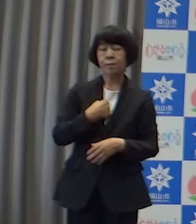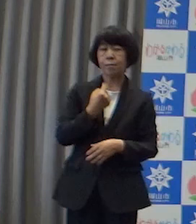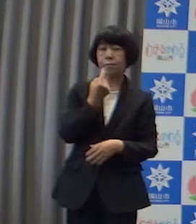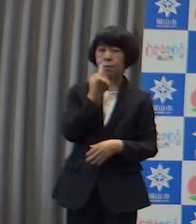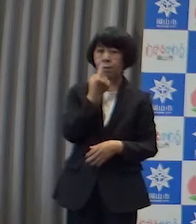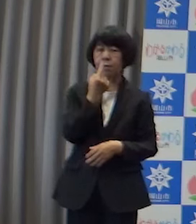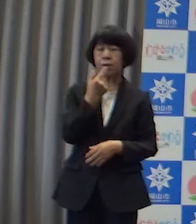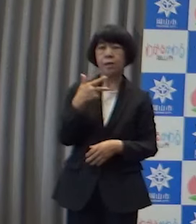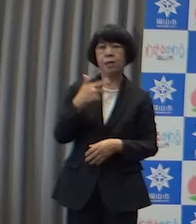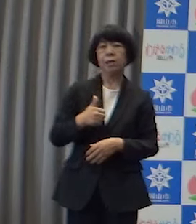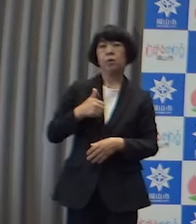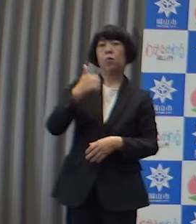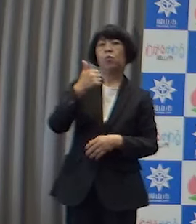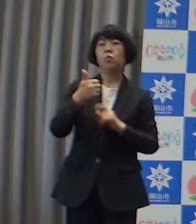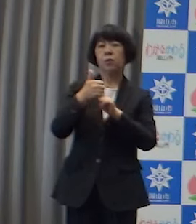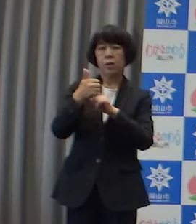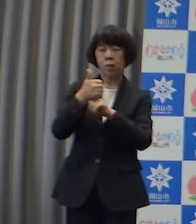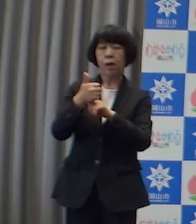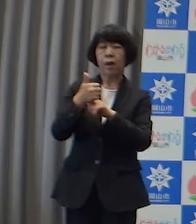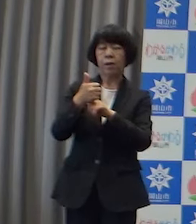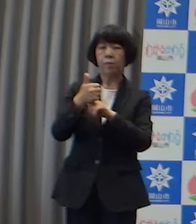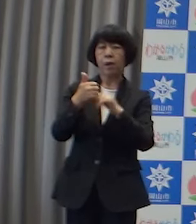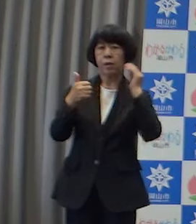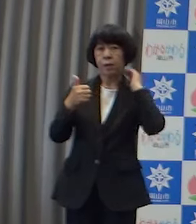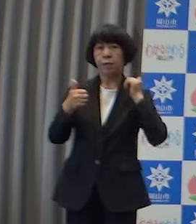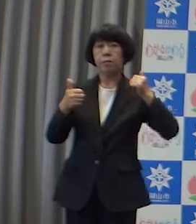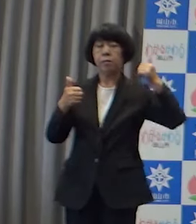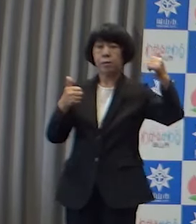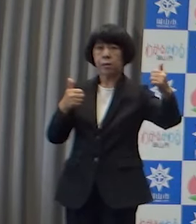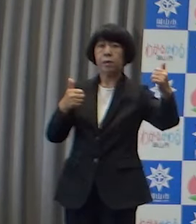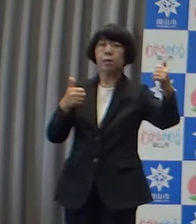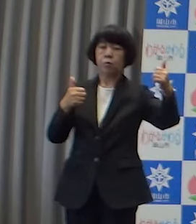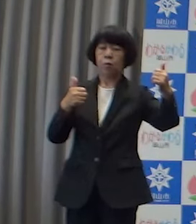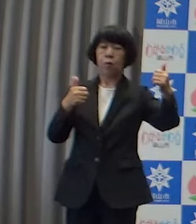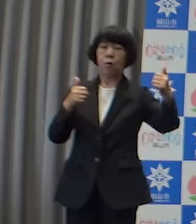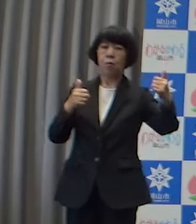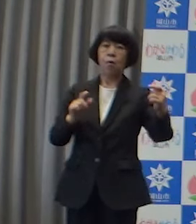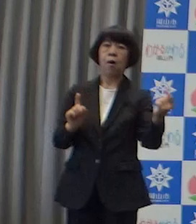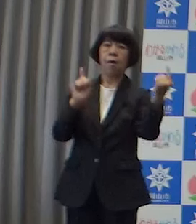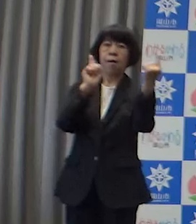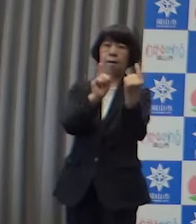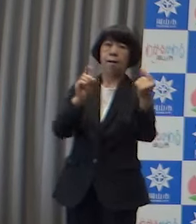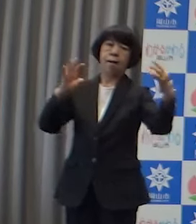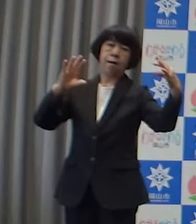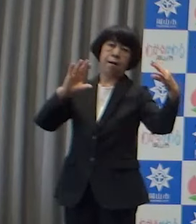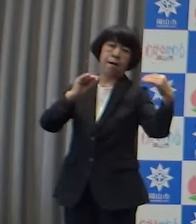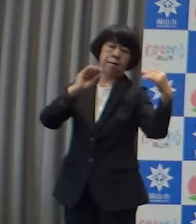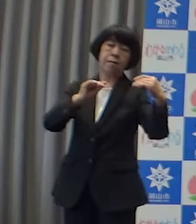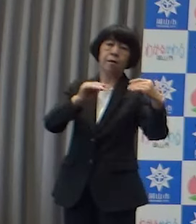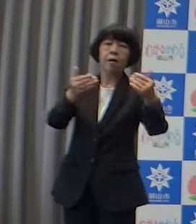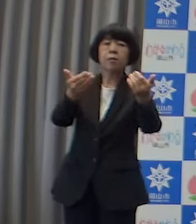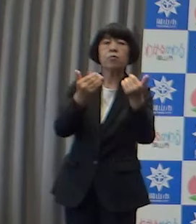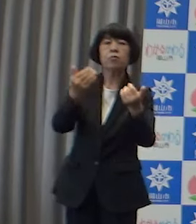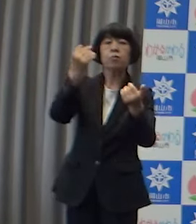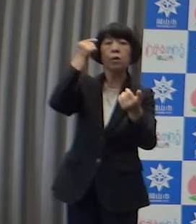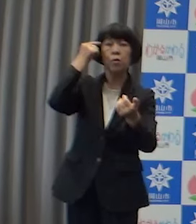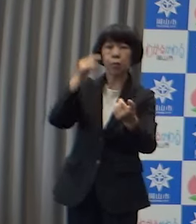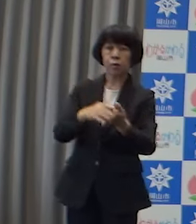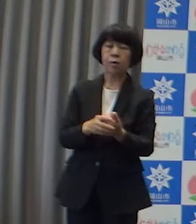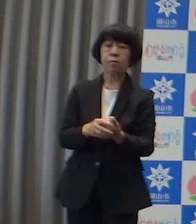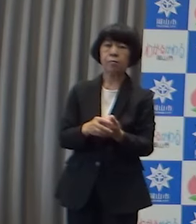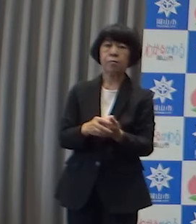当然トップ会談を行いたいとは思いますけれども、それをこれ